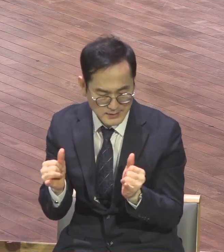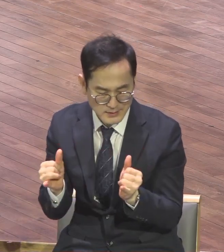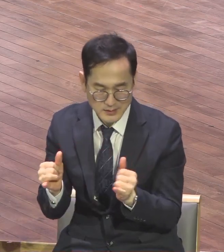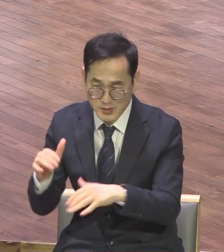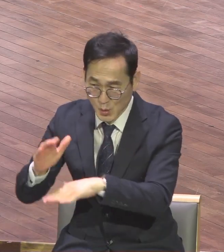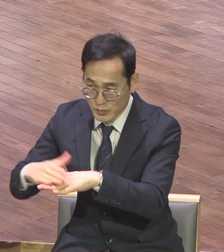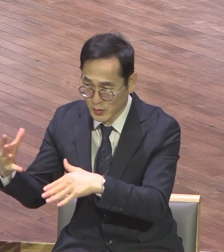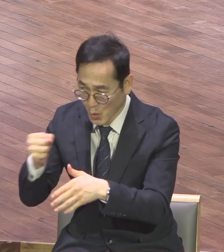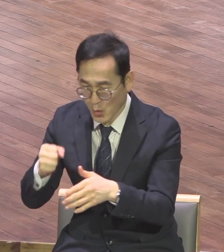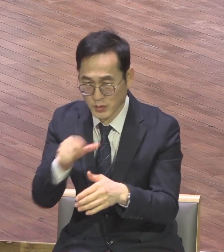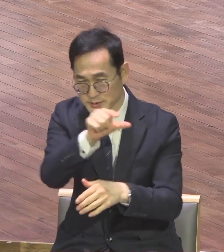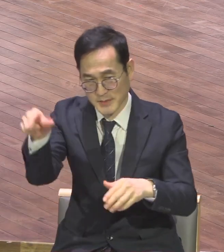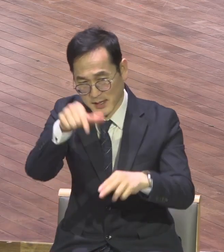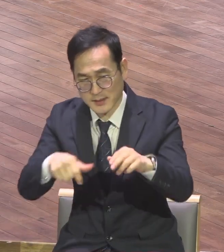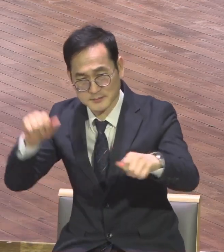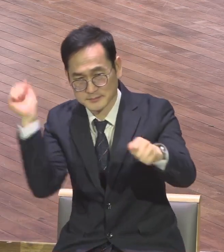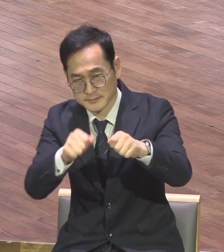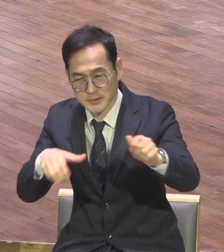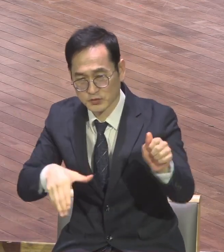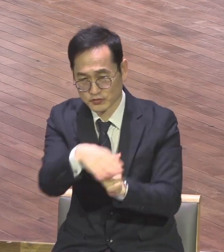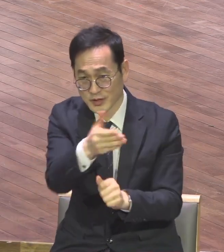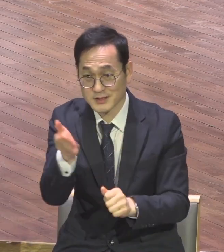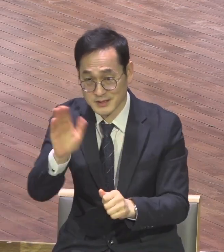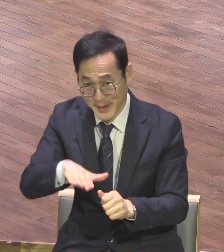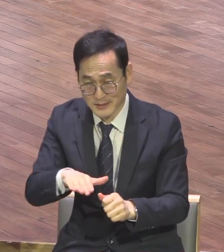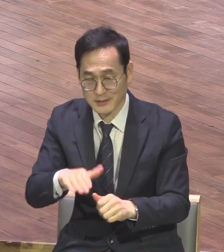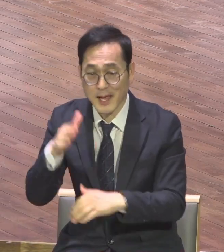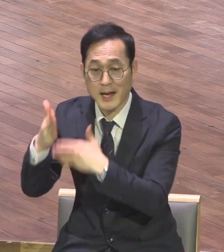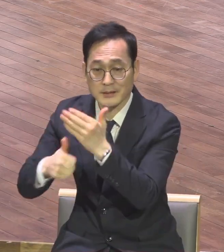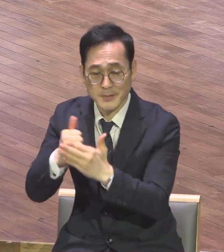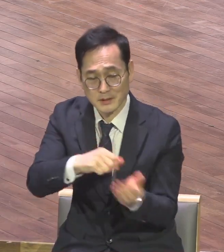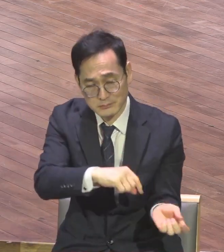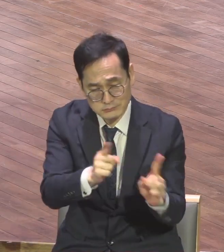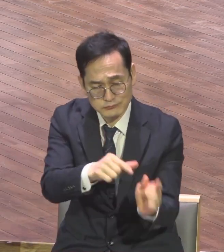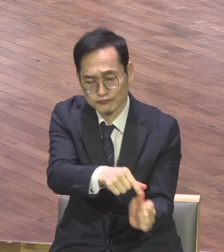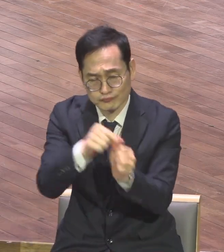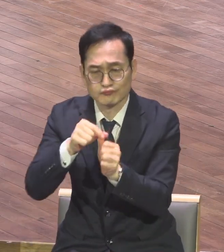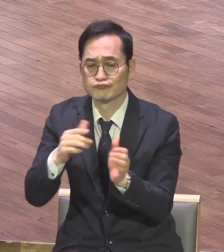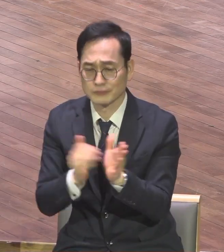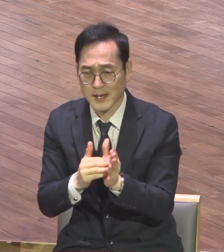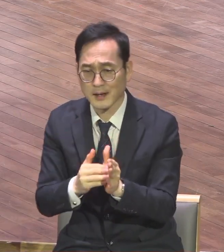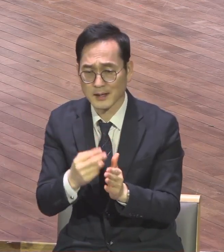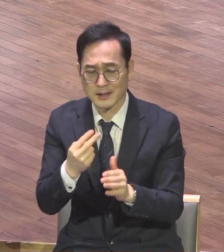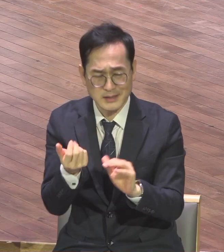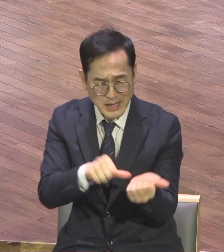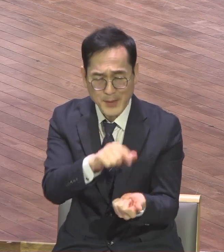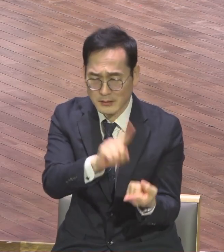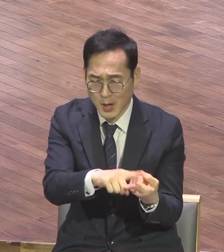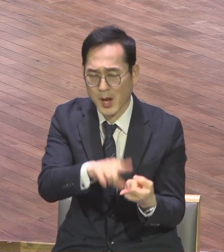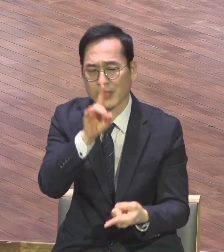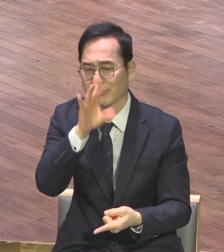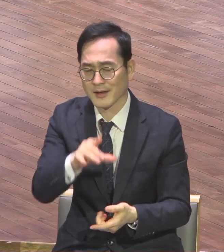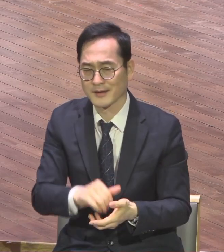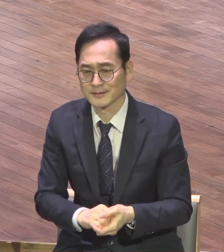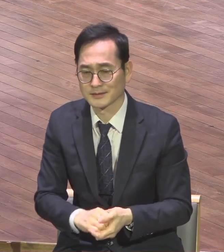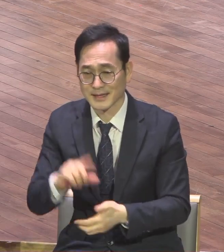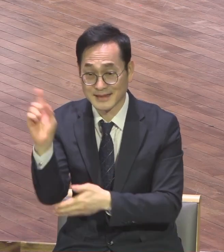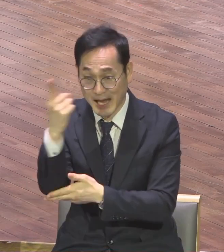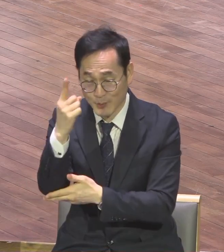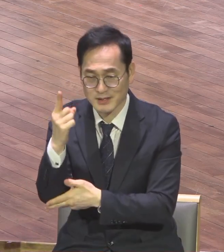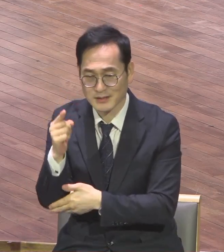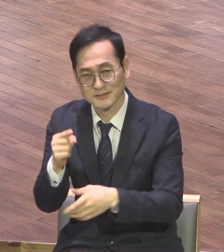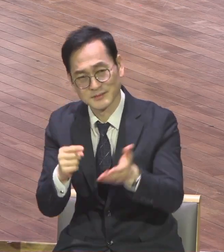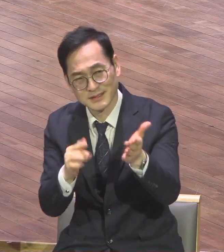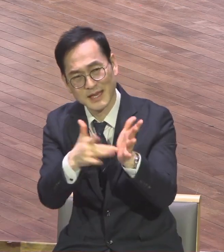죽였으나 하나님께서 그를 사망의 고통에서 풀어 살리셨으니 이는 그가 사망에 매여 있을 수 없음이니라. 다윗이 그를 가리켜